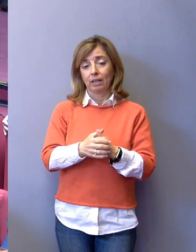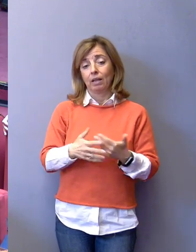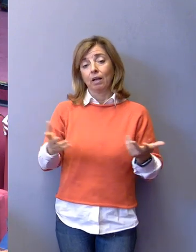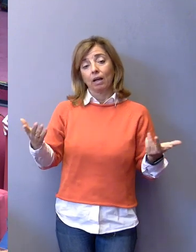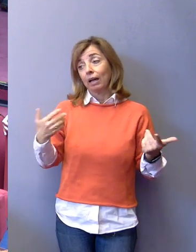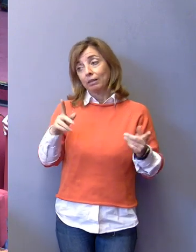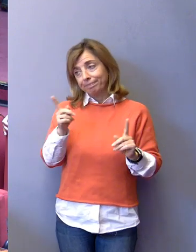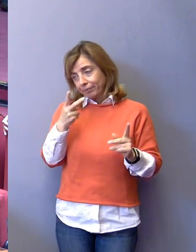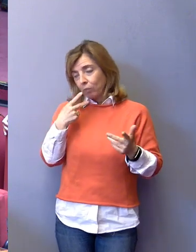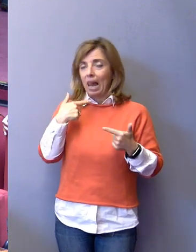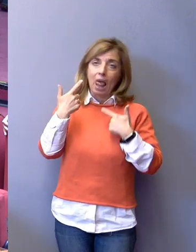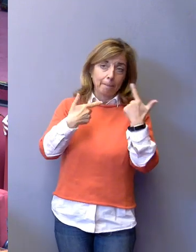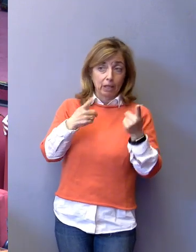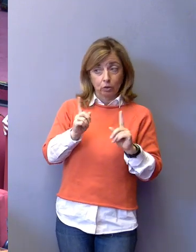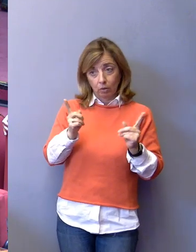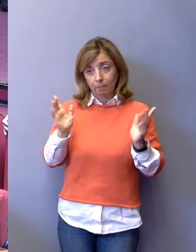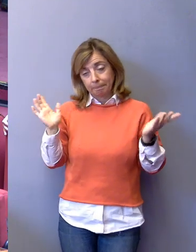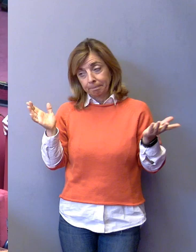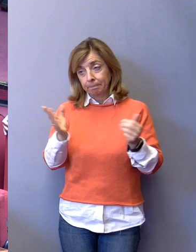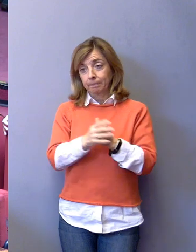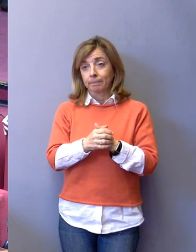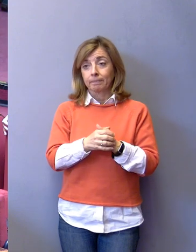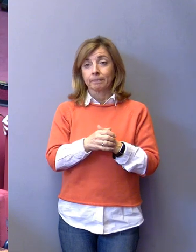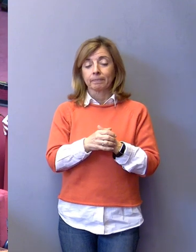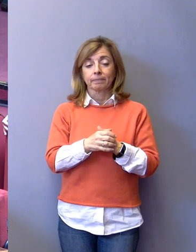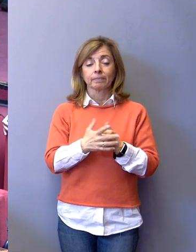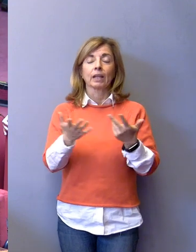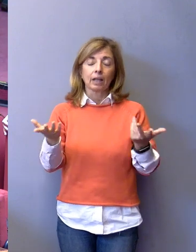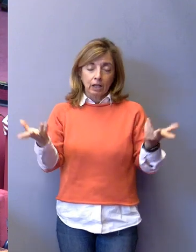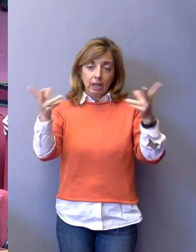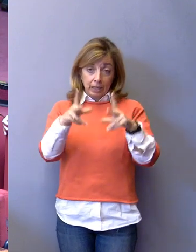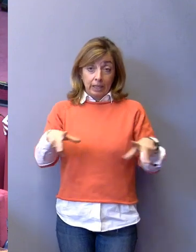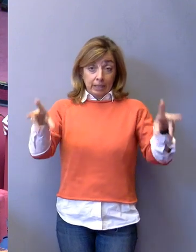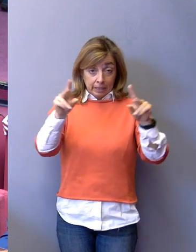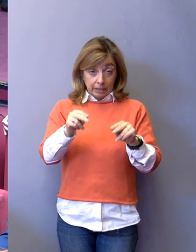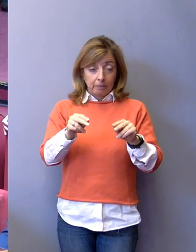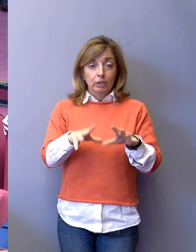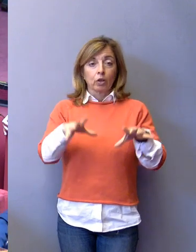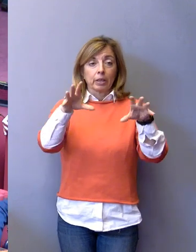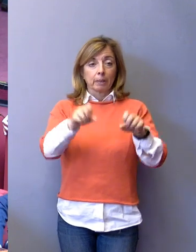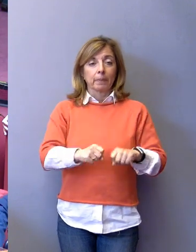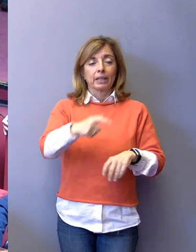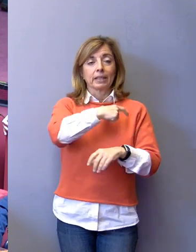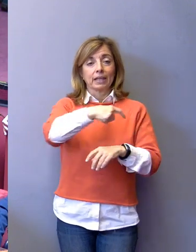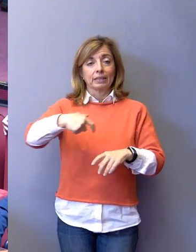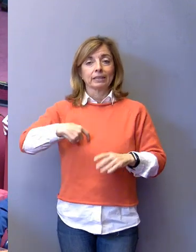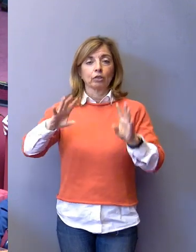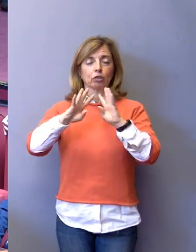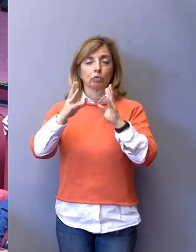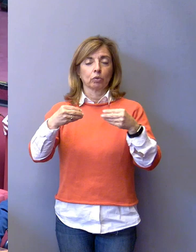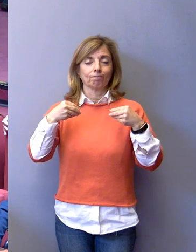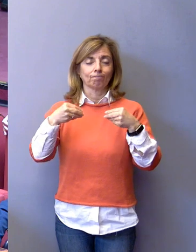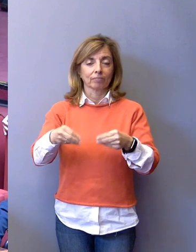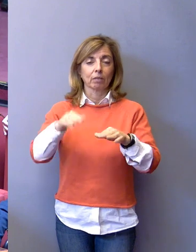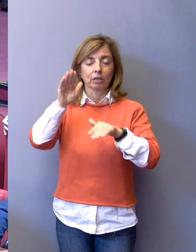mi viene anche mi lamento ma Allora Quindi ripeto si impegna sin da quella aggiunta a farsi parte attiva finché venga convocato